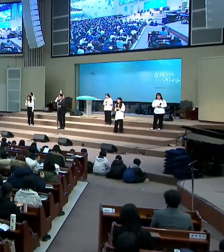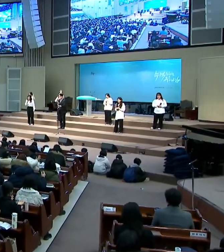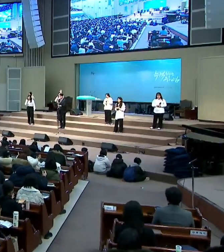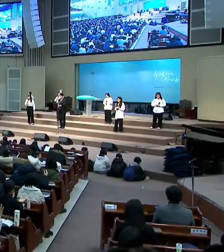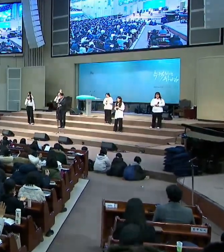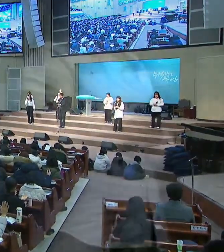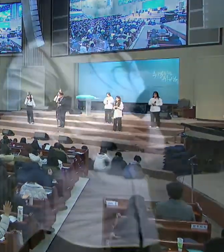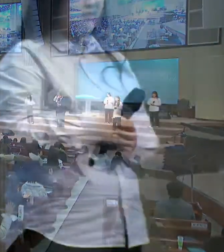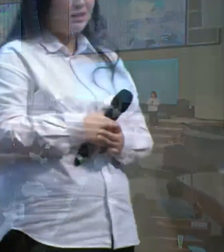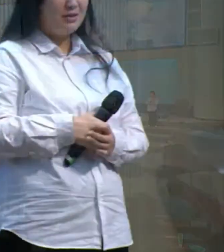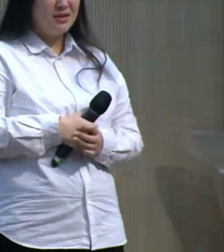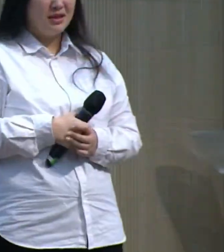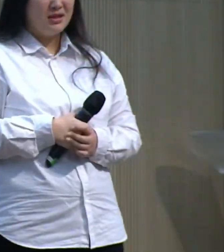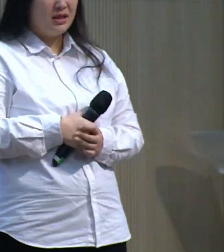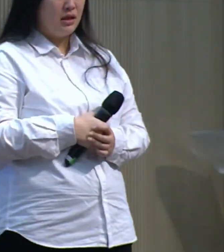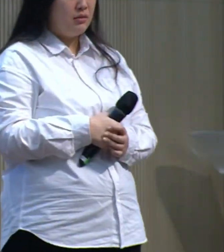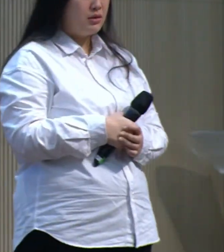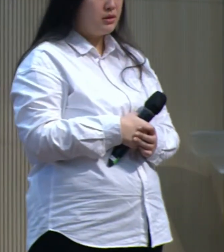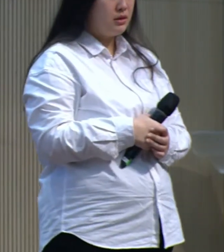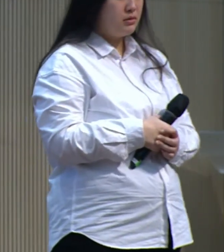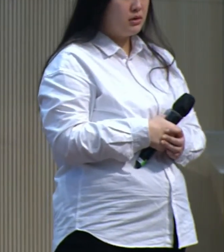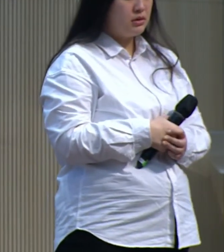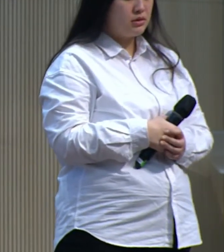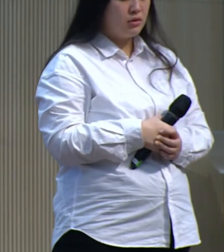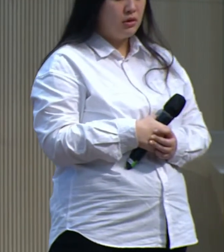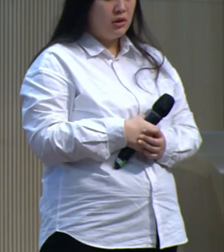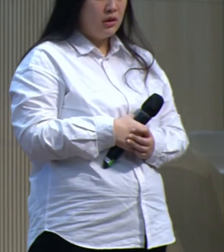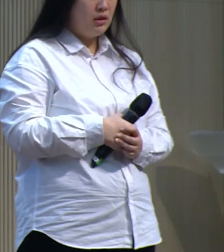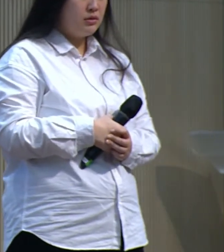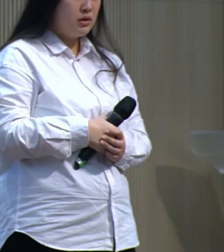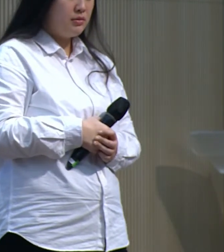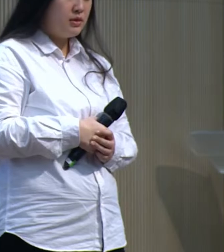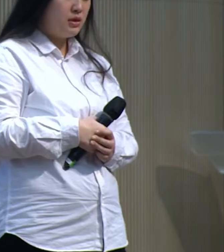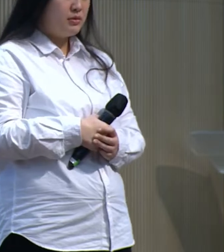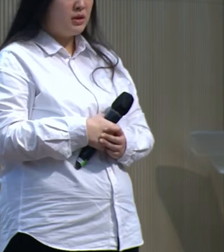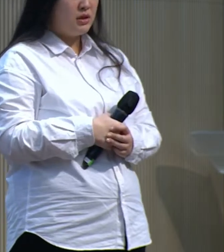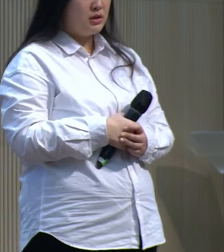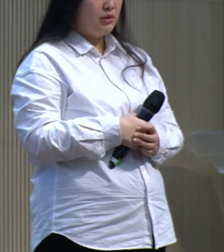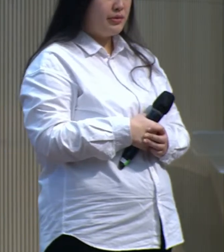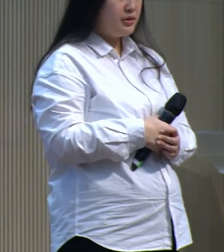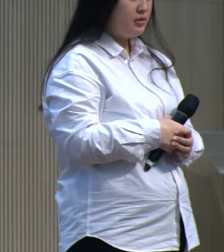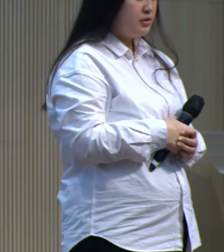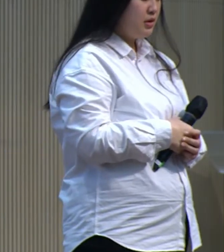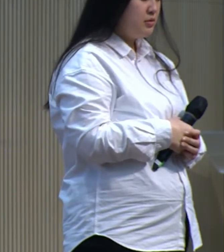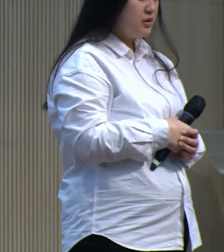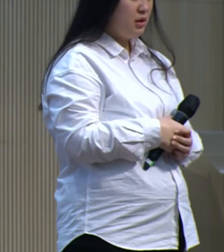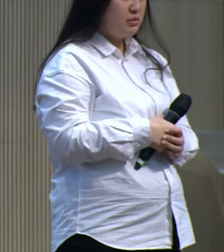하나님께 능력 더하여 우리에게는 주의 말씀을 붙잡는 은혜의 시간이 되어주시옵소서